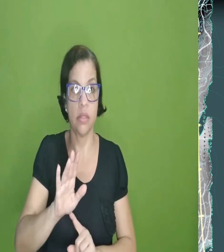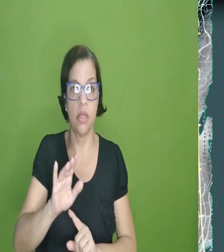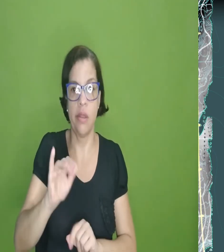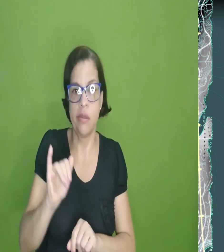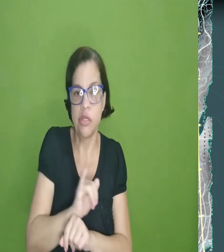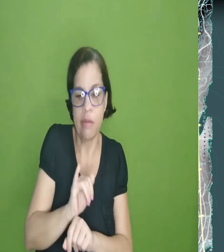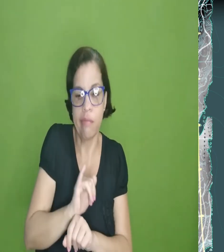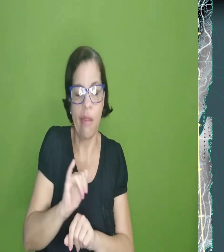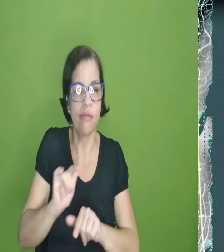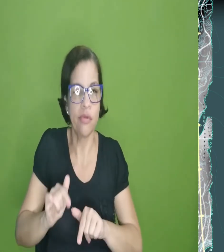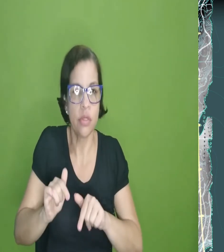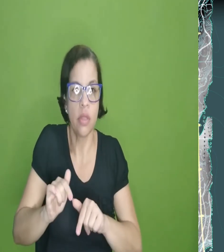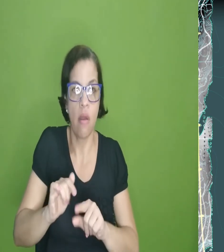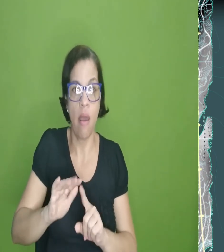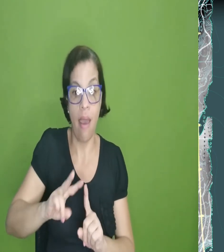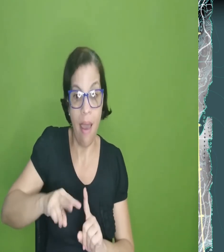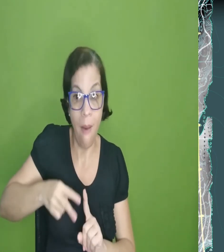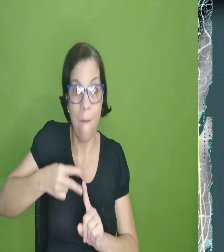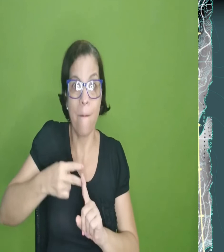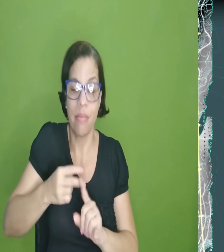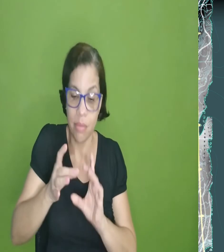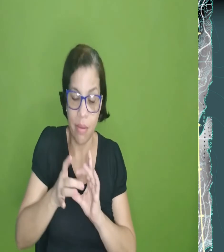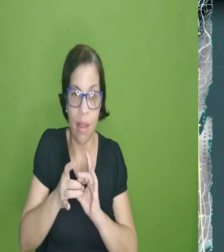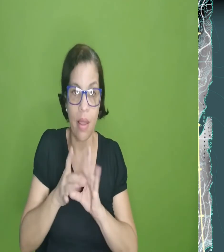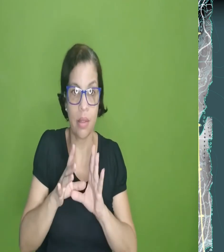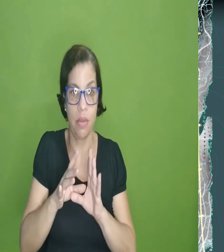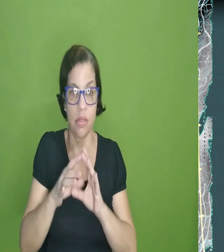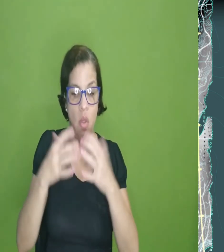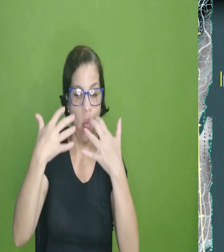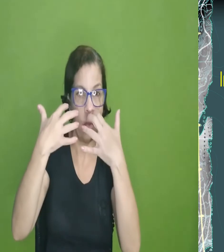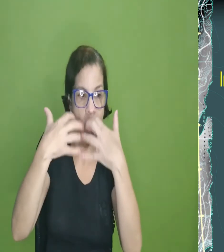disponibilidade do neurotransmissor na fenda sináptica.